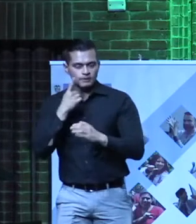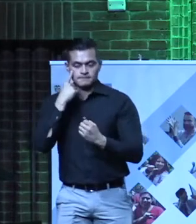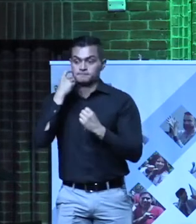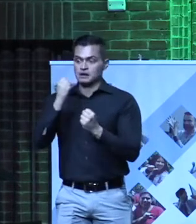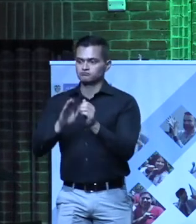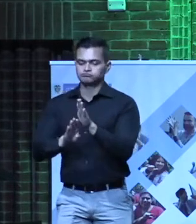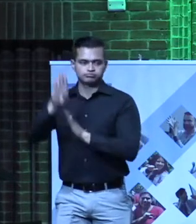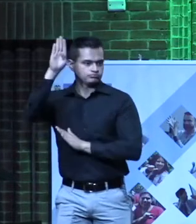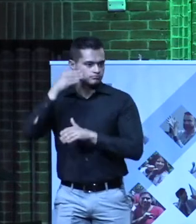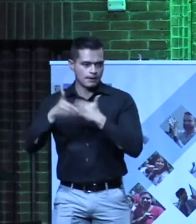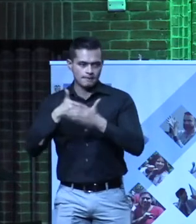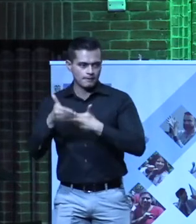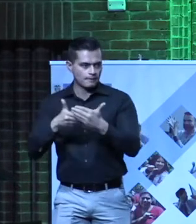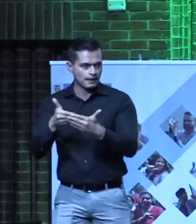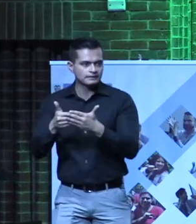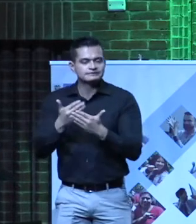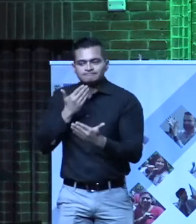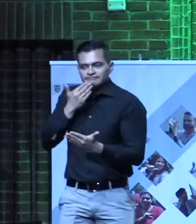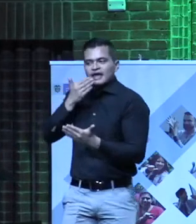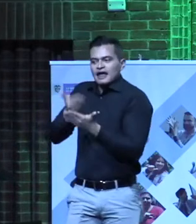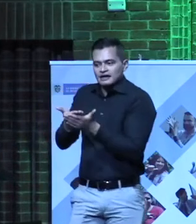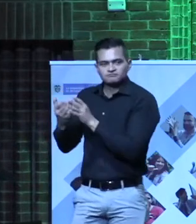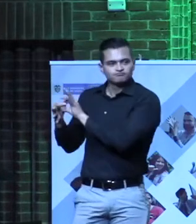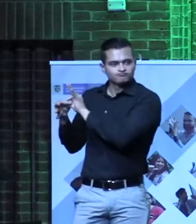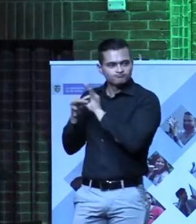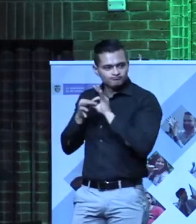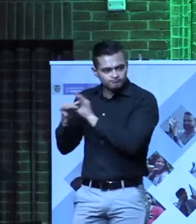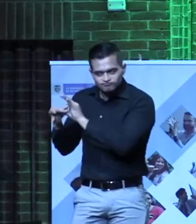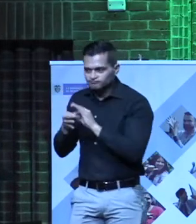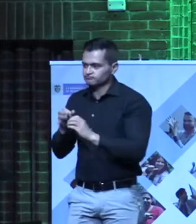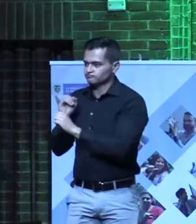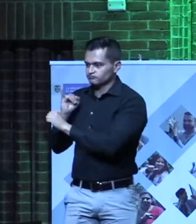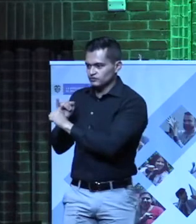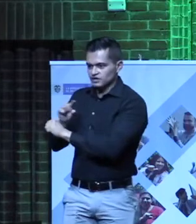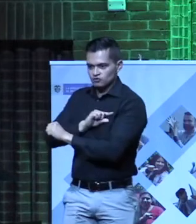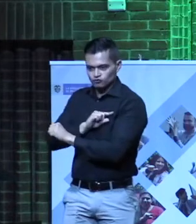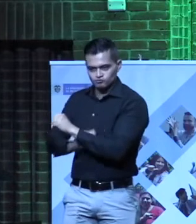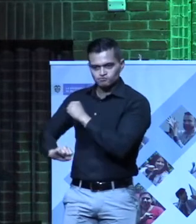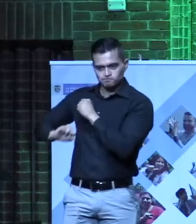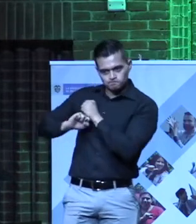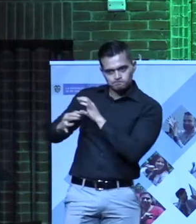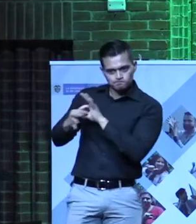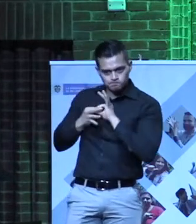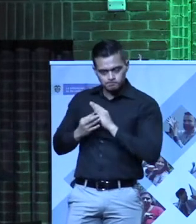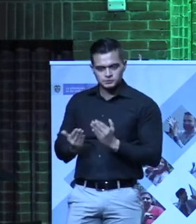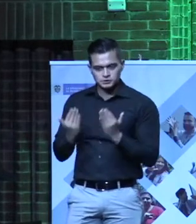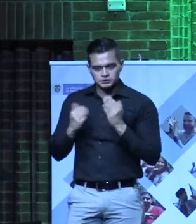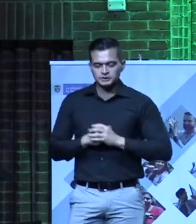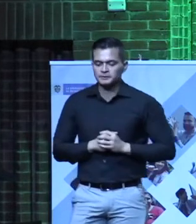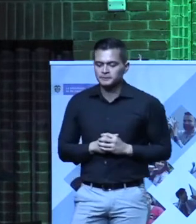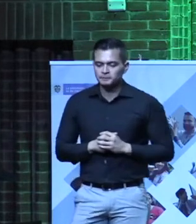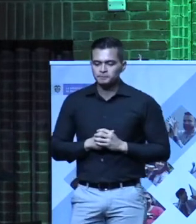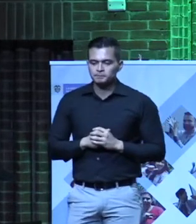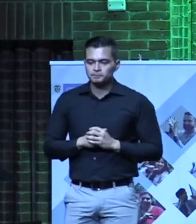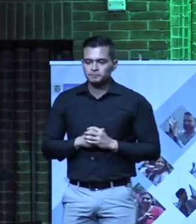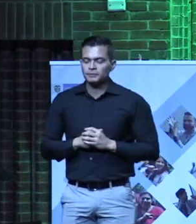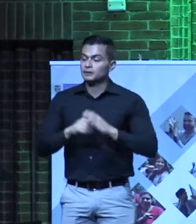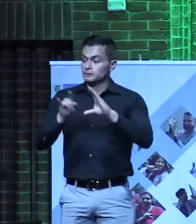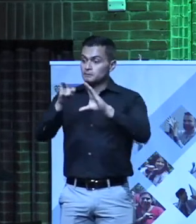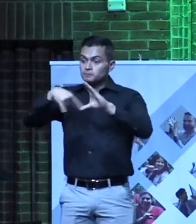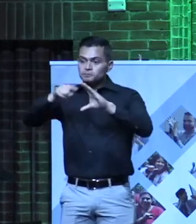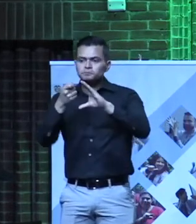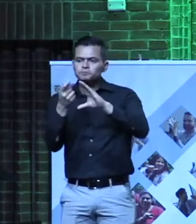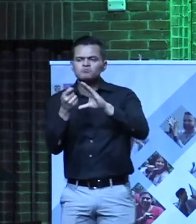a esta coordinación interinstitucional con el INSOR. ¿Qué hace la Contraloría General de la